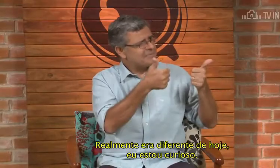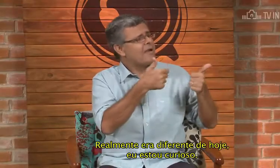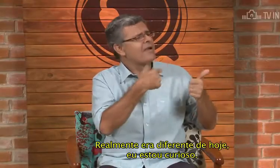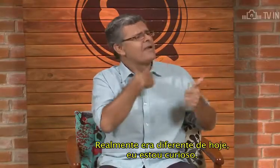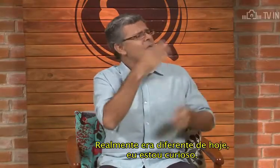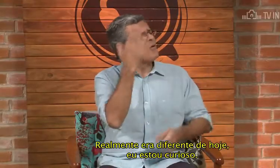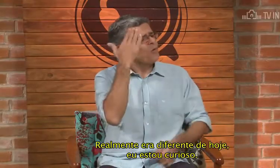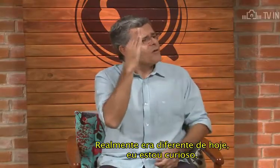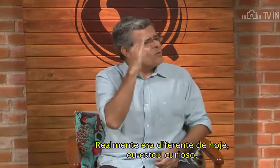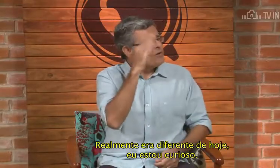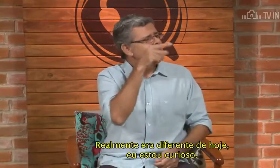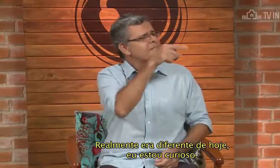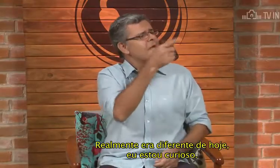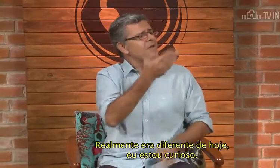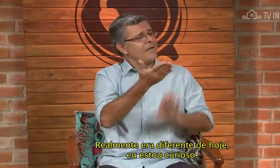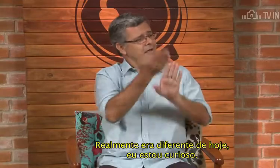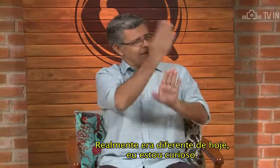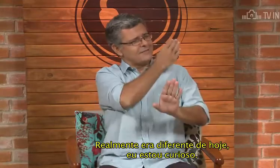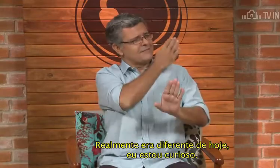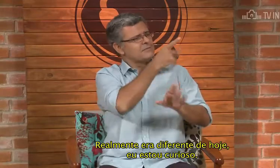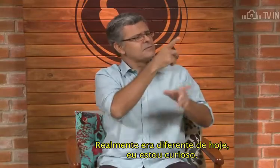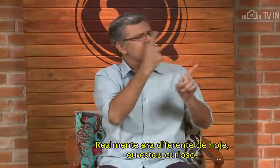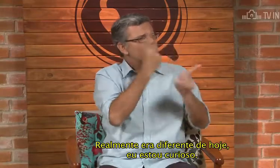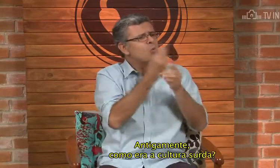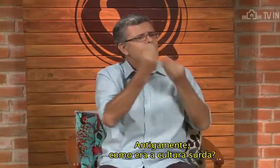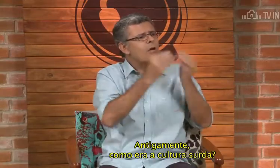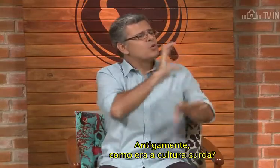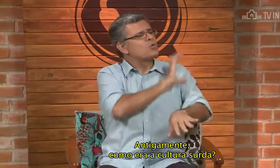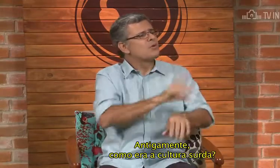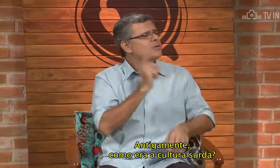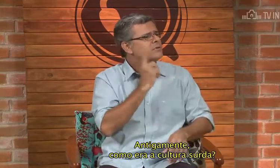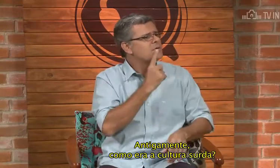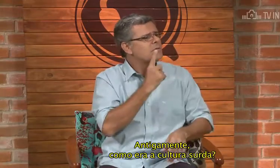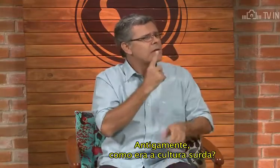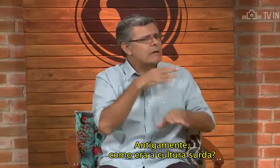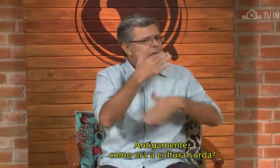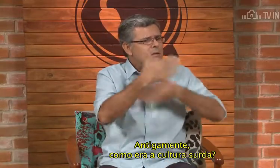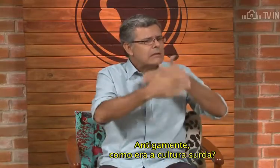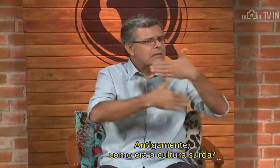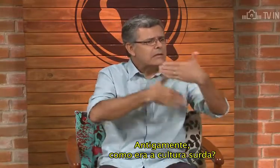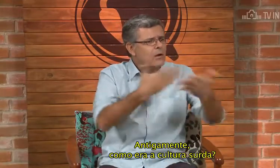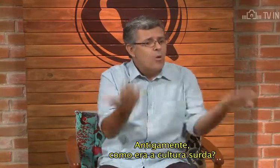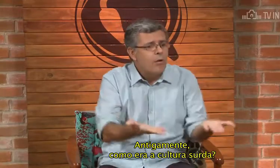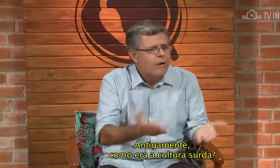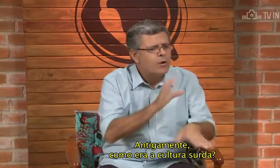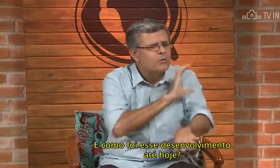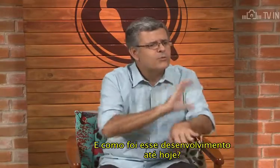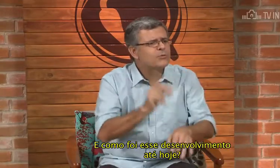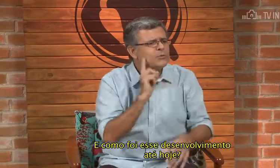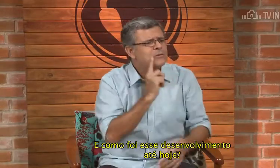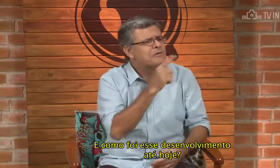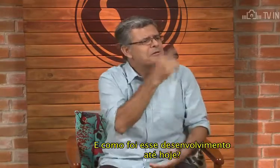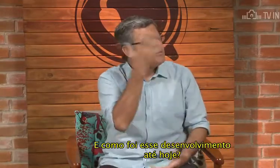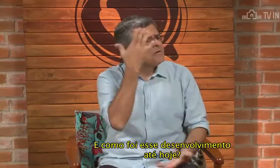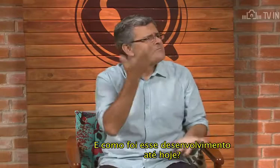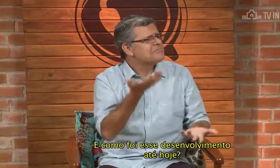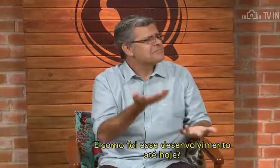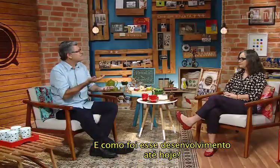Realmente era diferente de hoje. Eu estou curioso. Antigamente, como era a cultura surda? E como foi esse desenvolvimento até